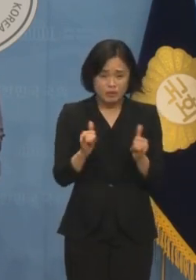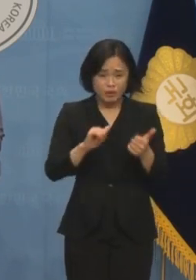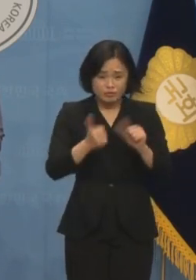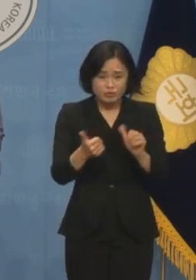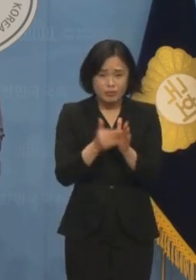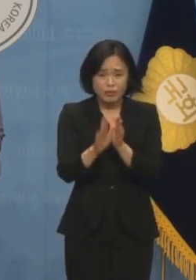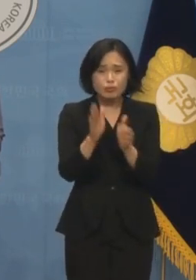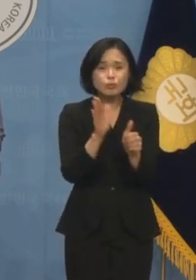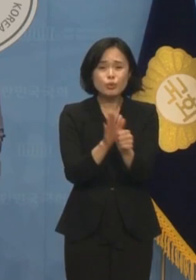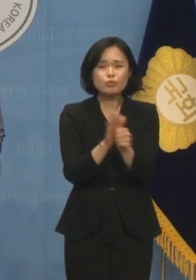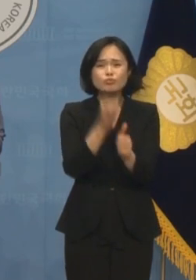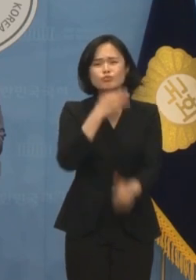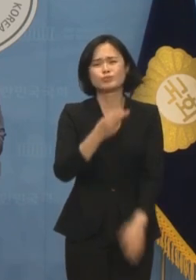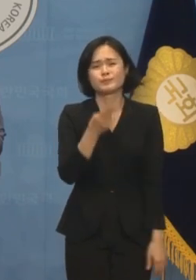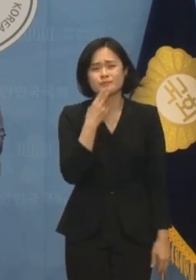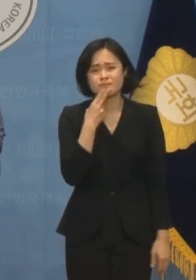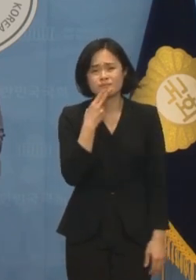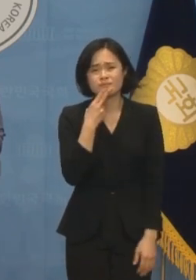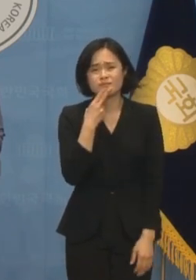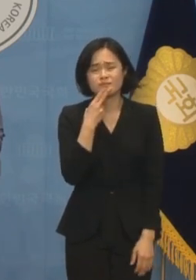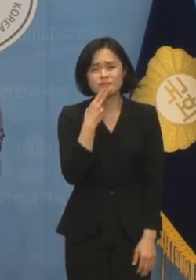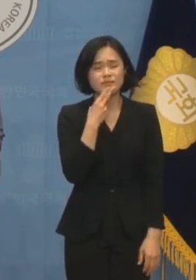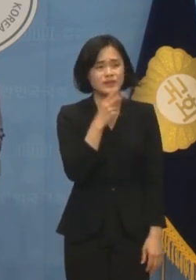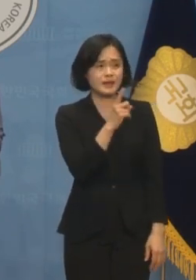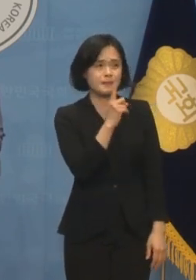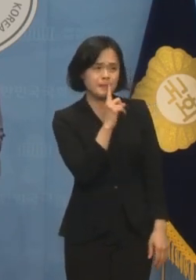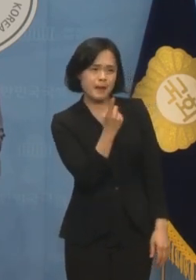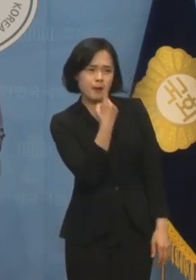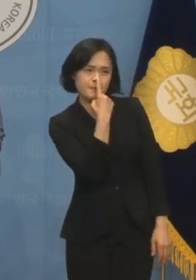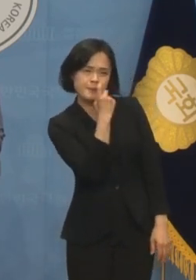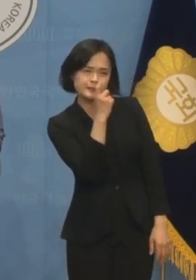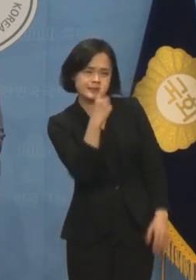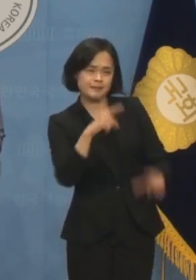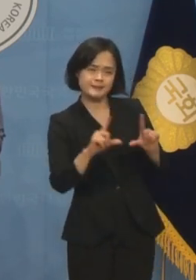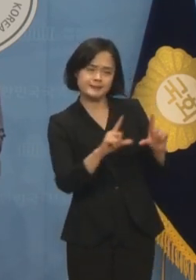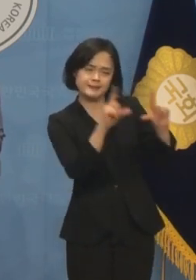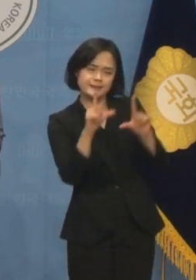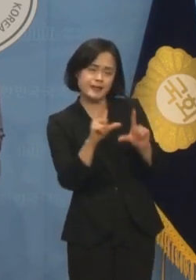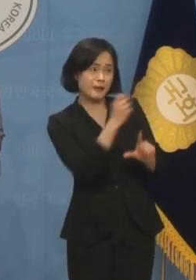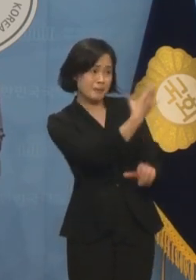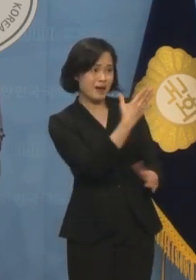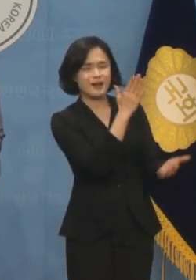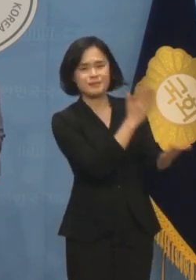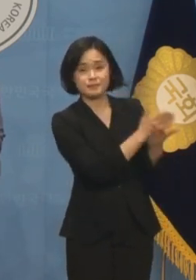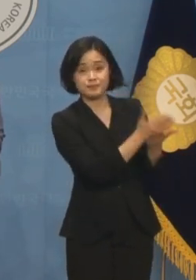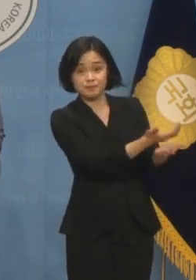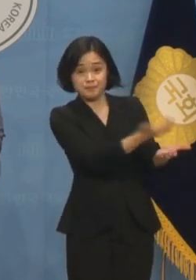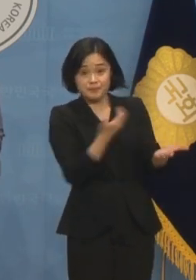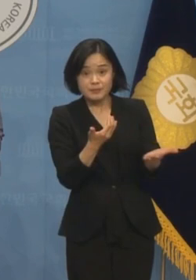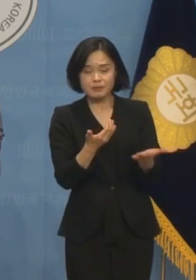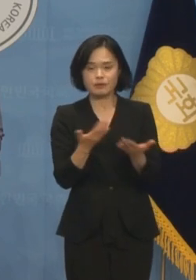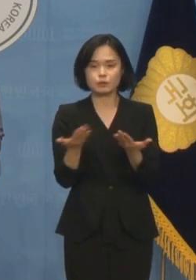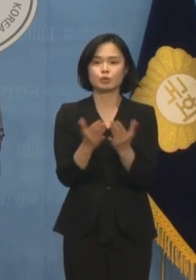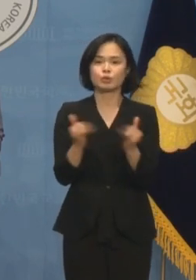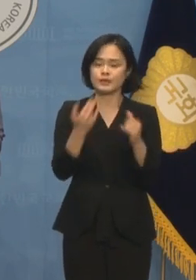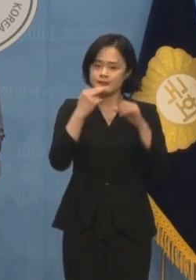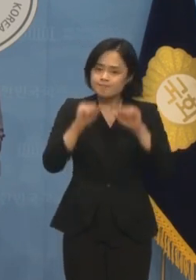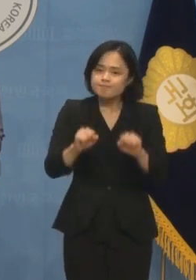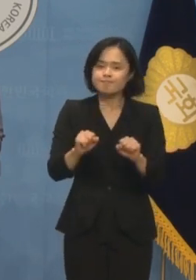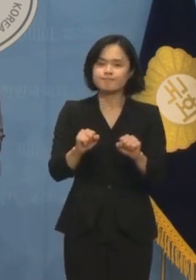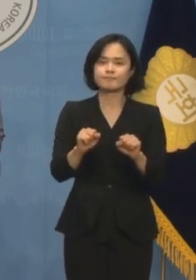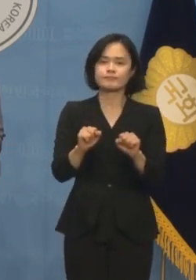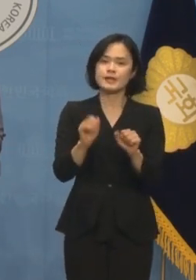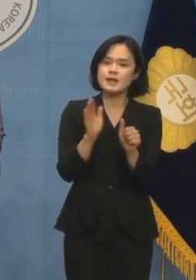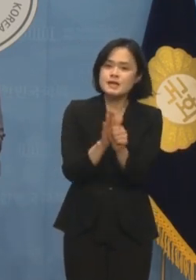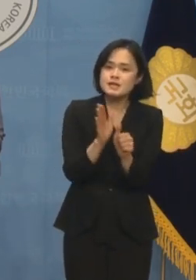그 무슨 고상한 이야기들을 꺼내놓기 이전에 우리 노동자들이, 우리 국민들부터가 살아남아야